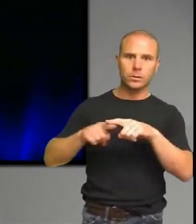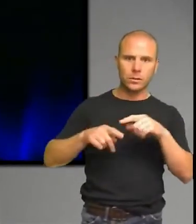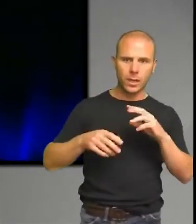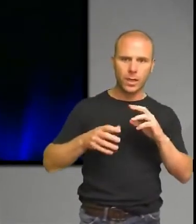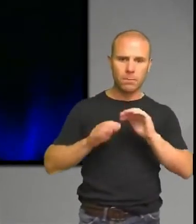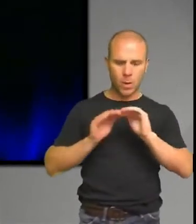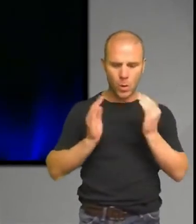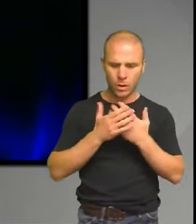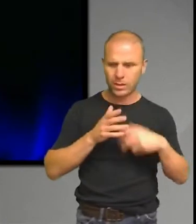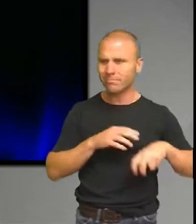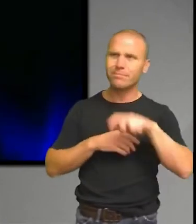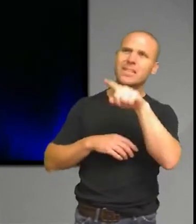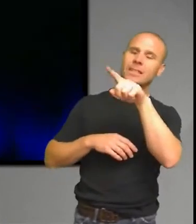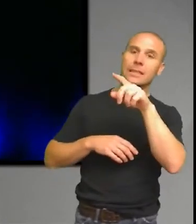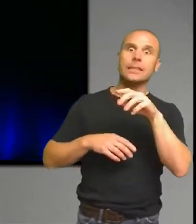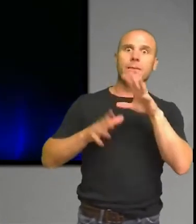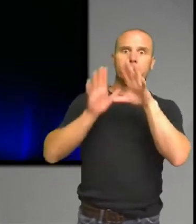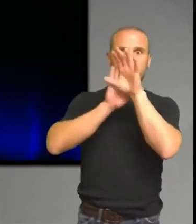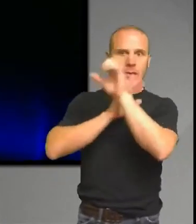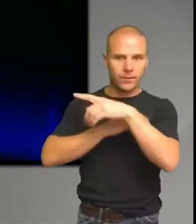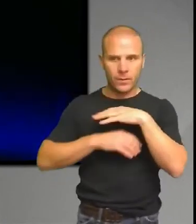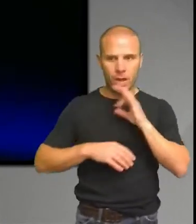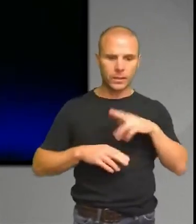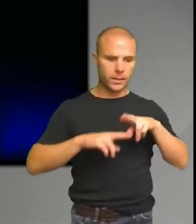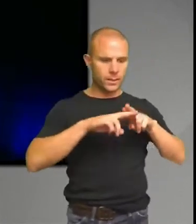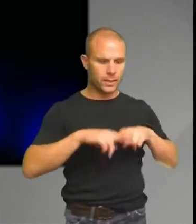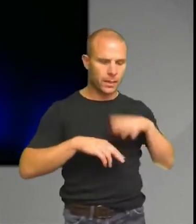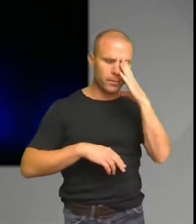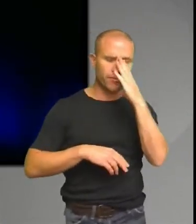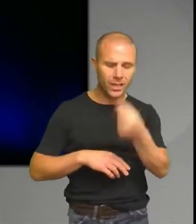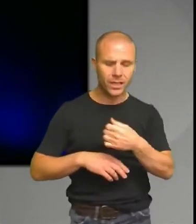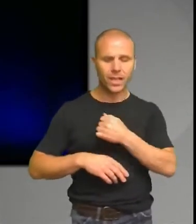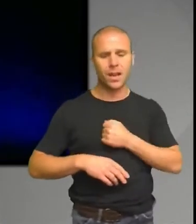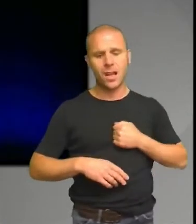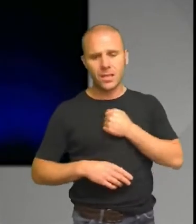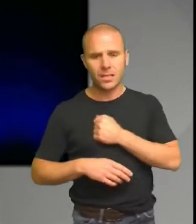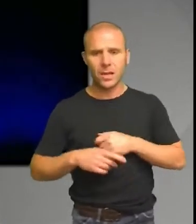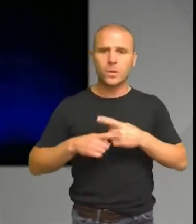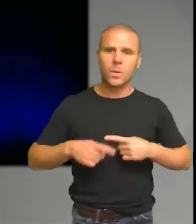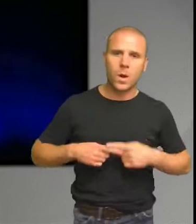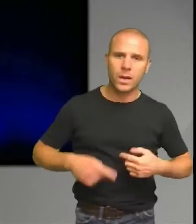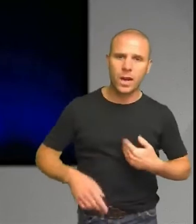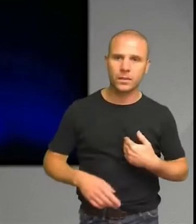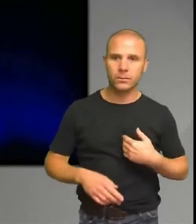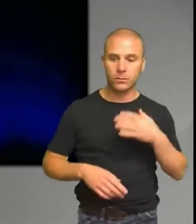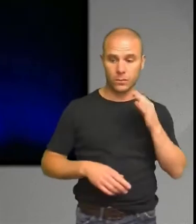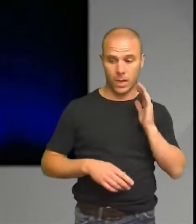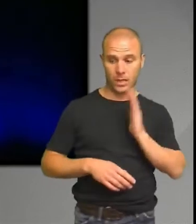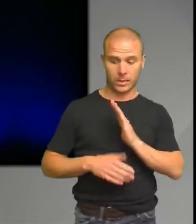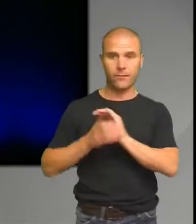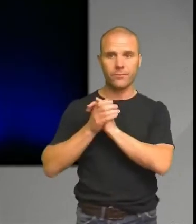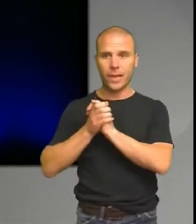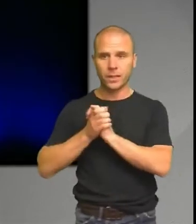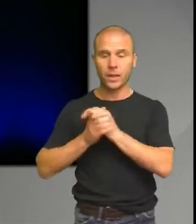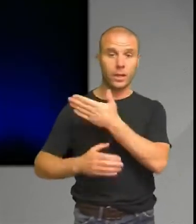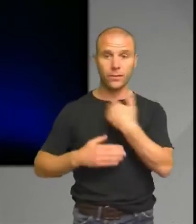Fönstret gick sönder och där satt han i hörnet besviken, ledsen och sårad. Och hans vänner, där stod vi